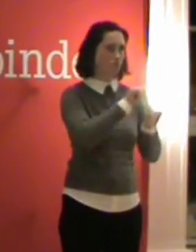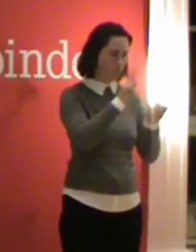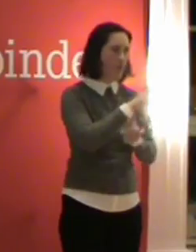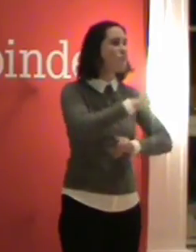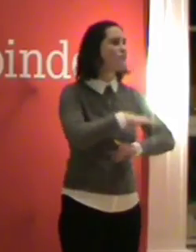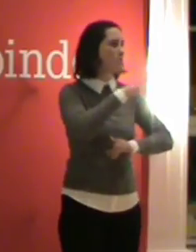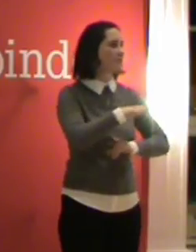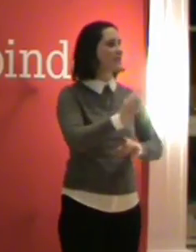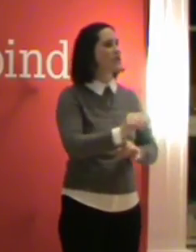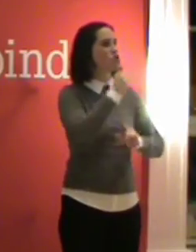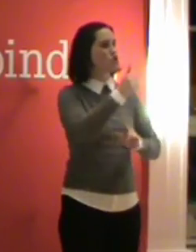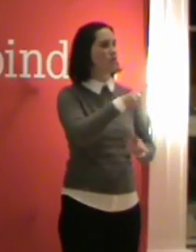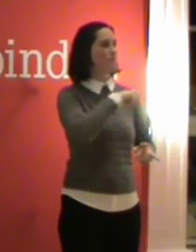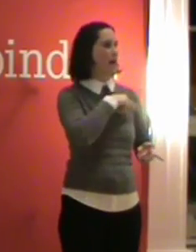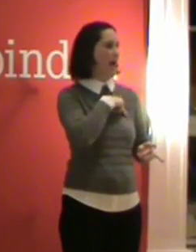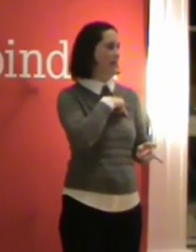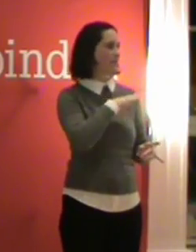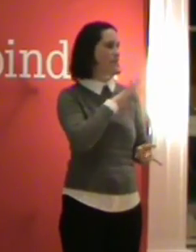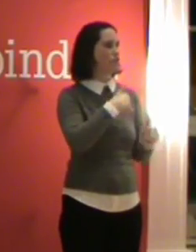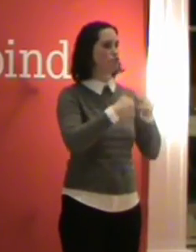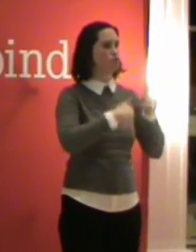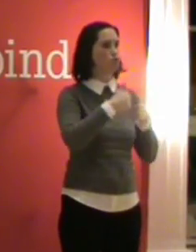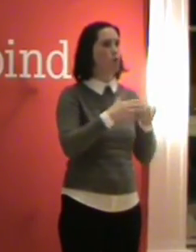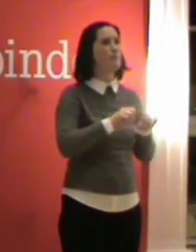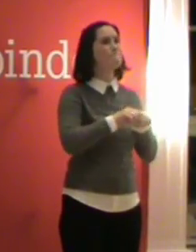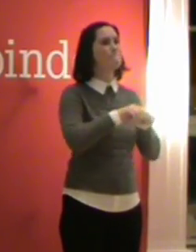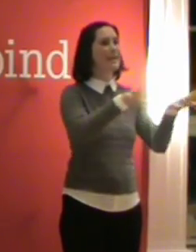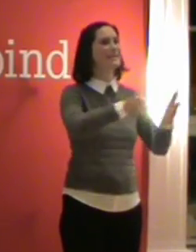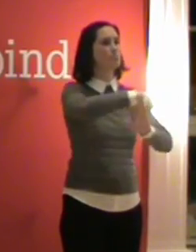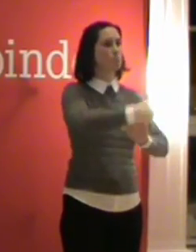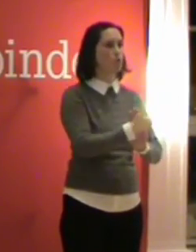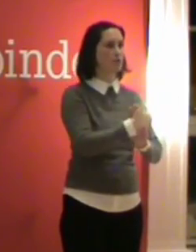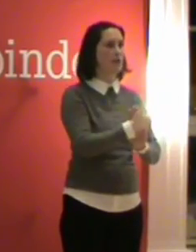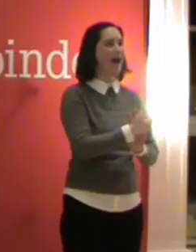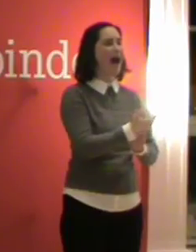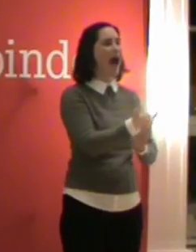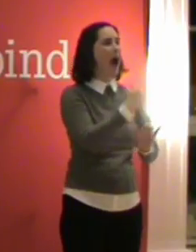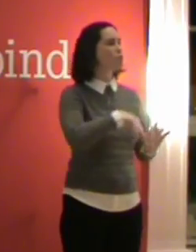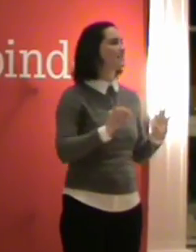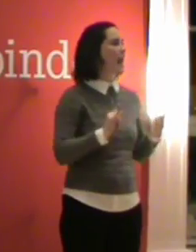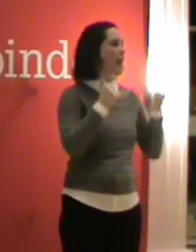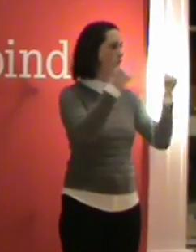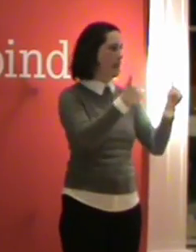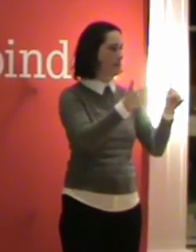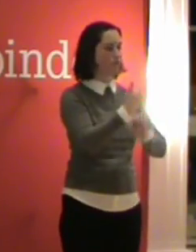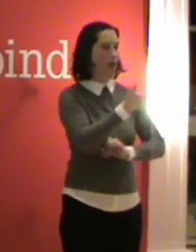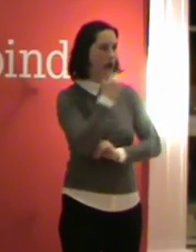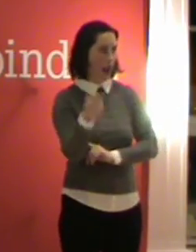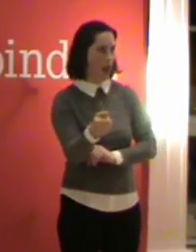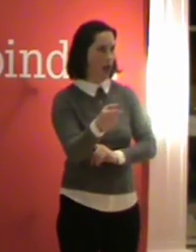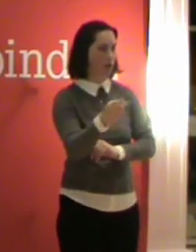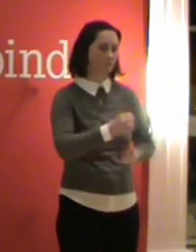2015 der Sonderpreis der Jury an das Medienprojekt Ausleben aus Halle